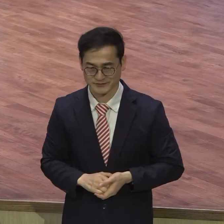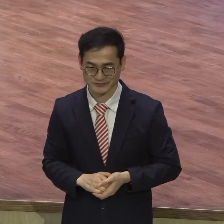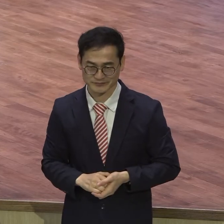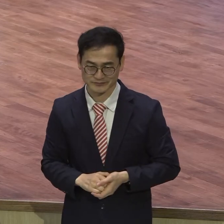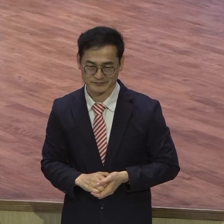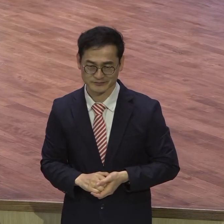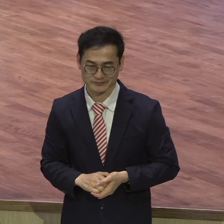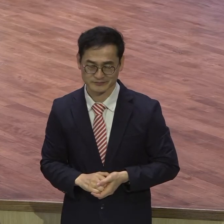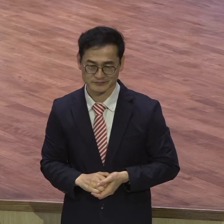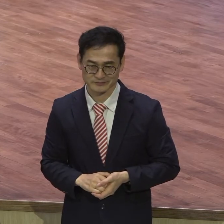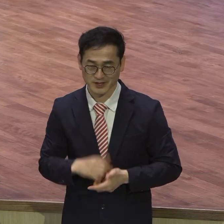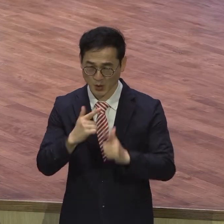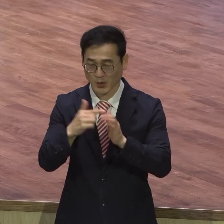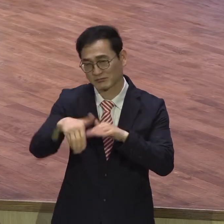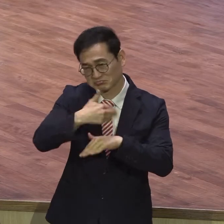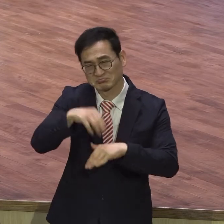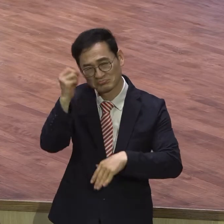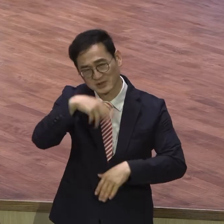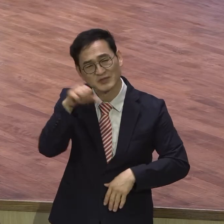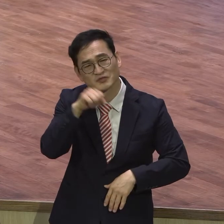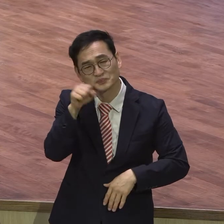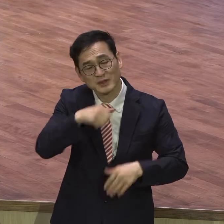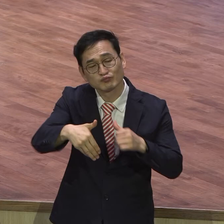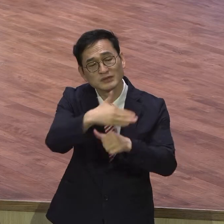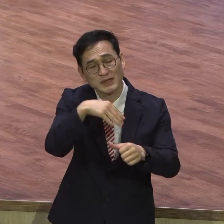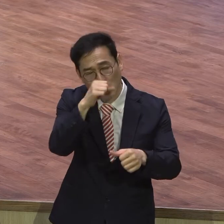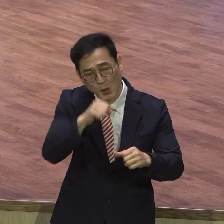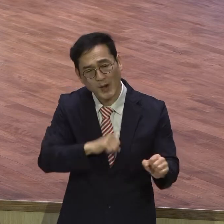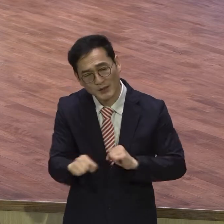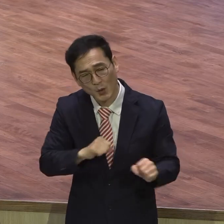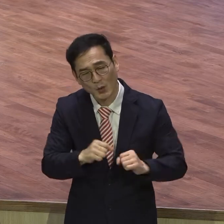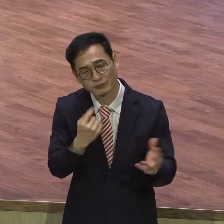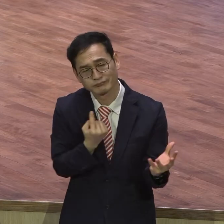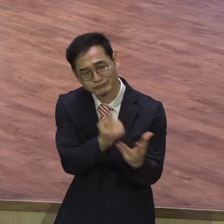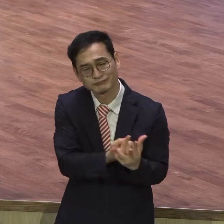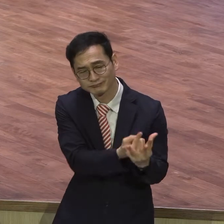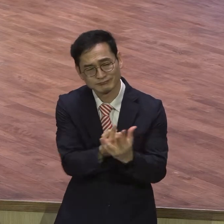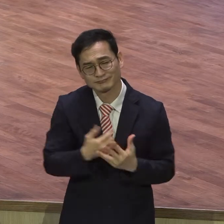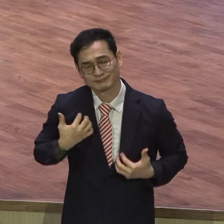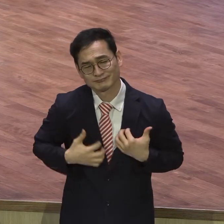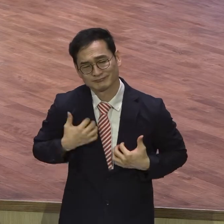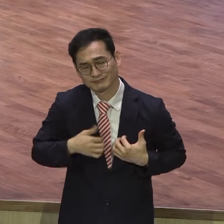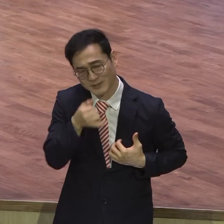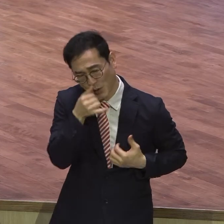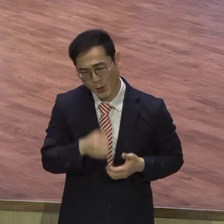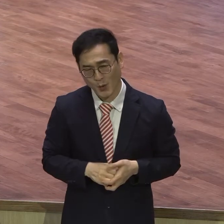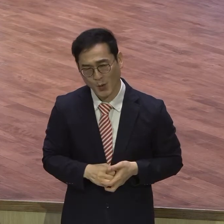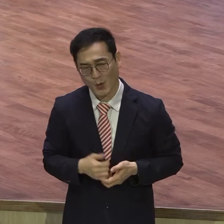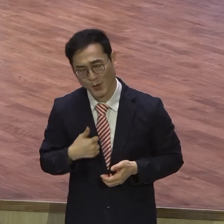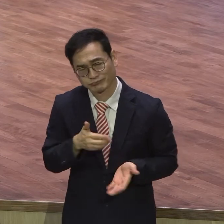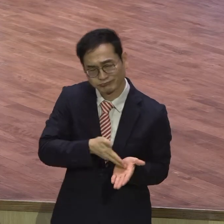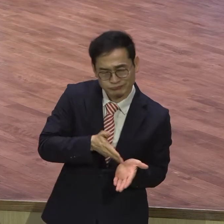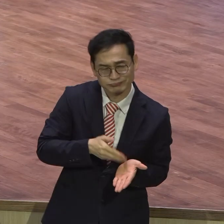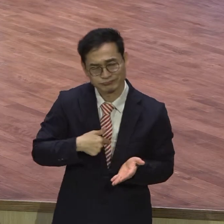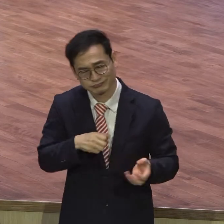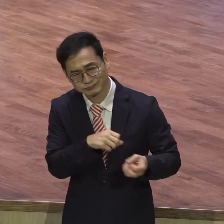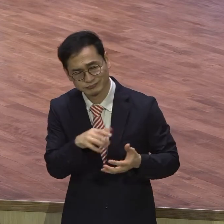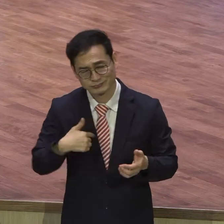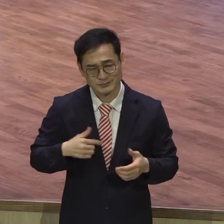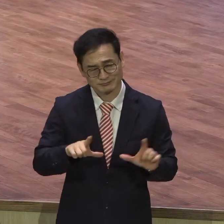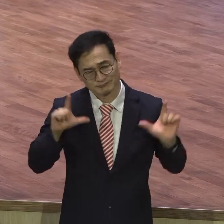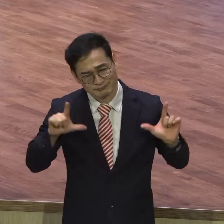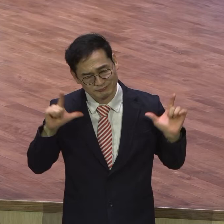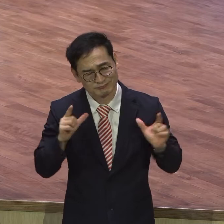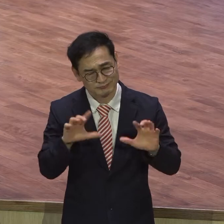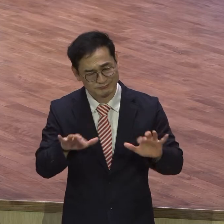취미가 있죠 취미가 교회 분위기가 좋고 활동하기가 좋고 내 이름 내기 좋고 내 주장하기 좋고 나라는 존재가